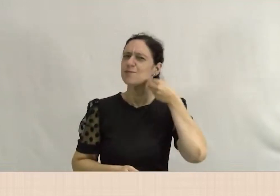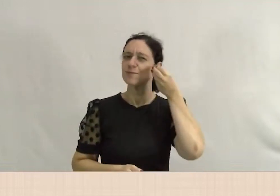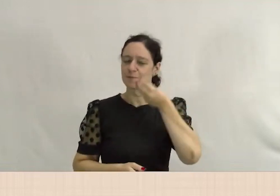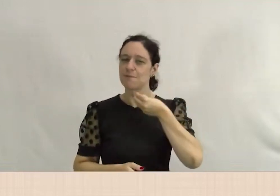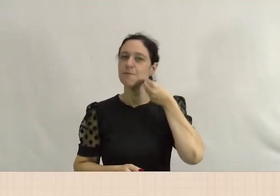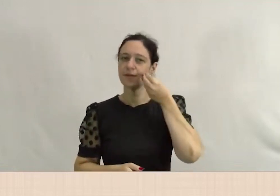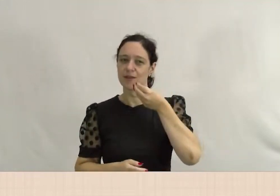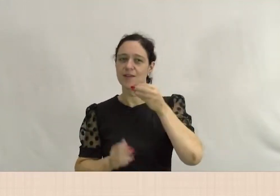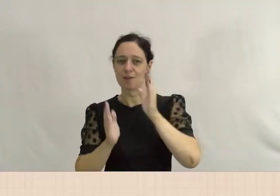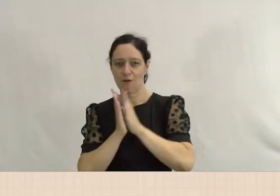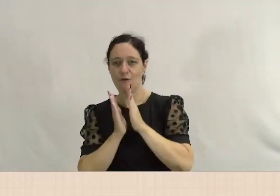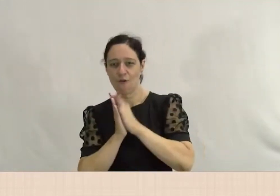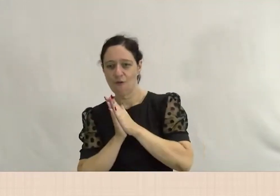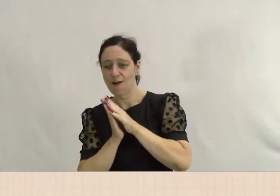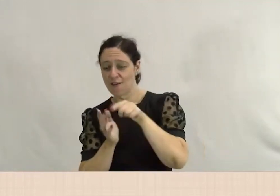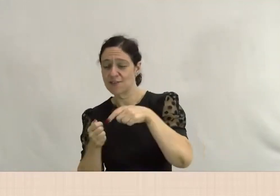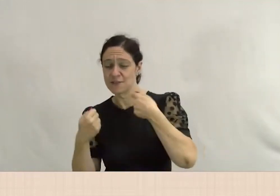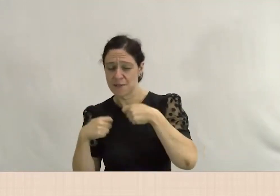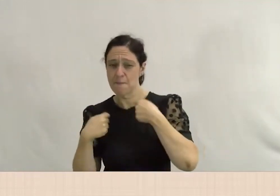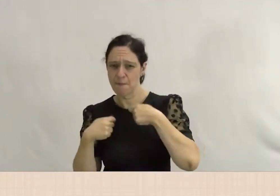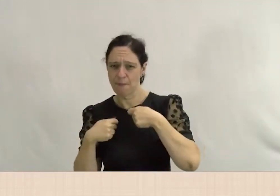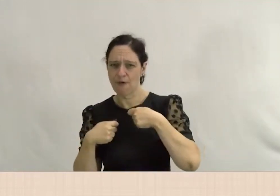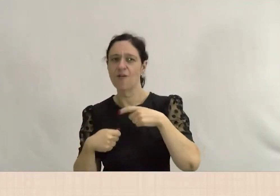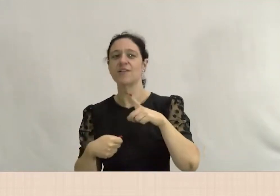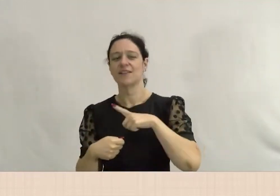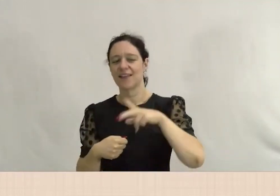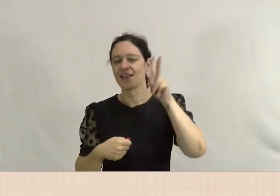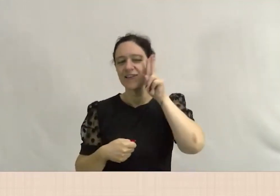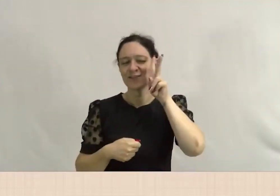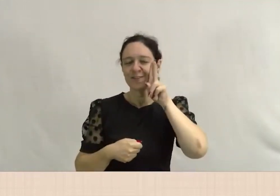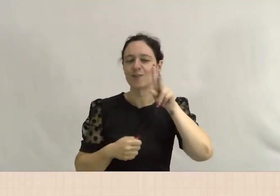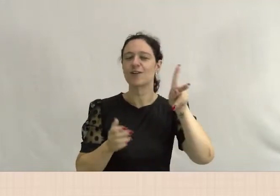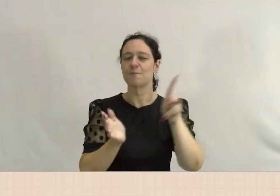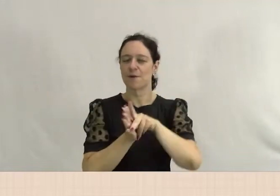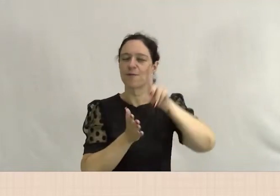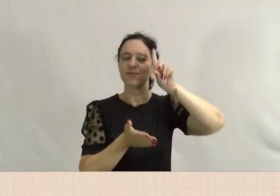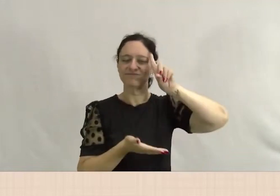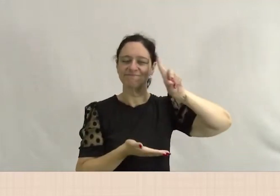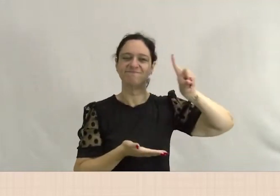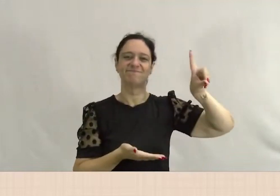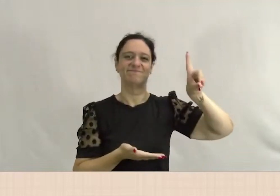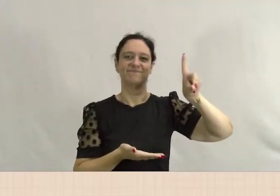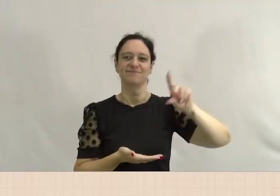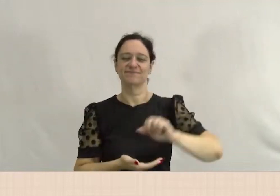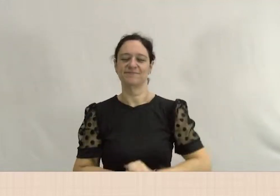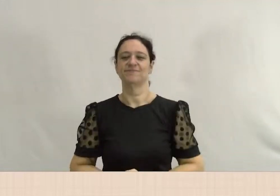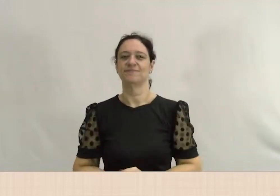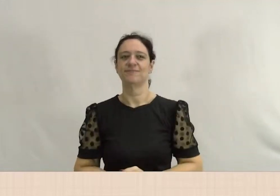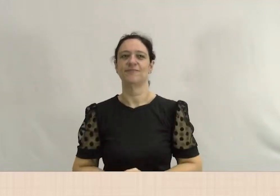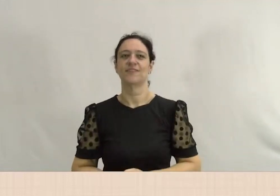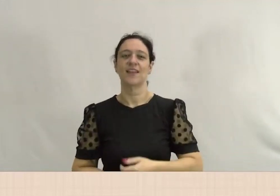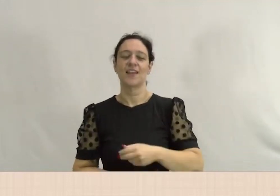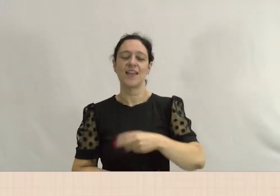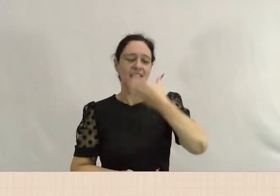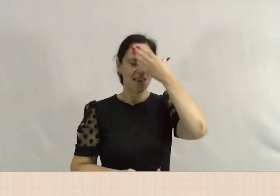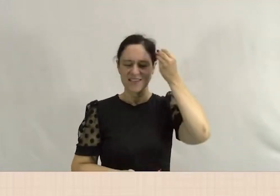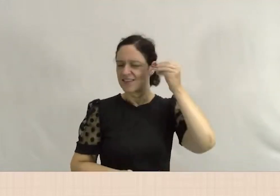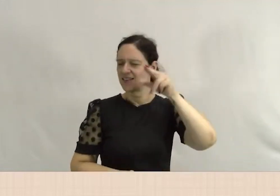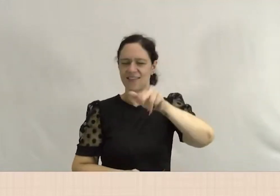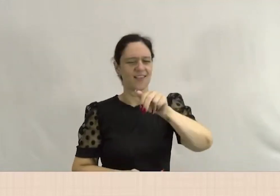tenham certeza que essas histórias já estão no tecido de Deus. Nunca mais